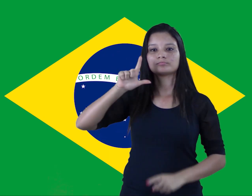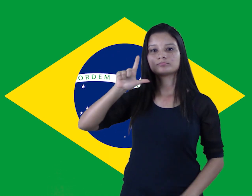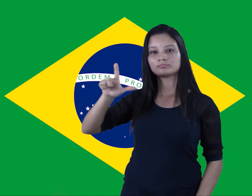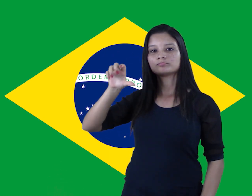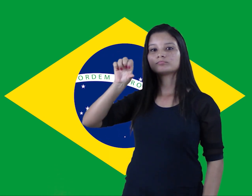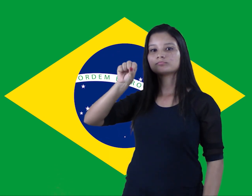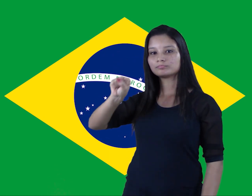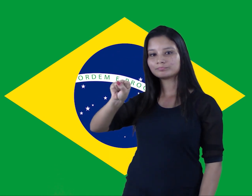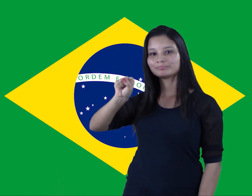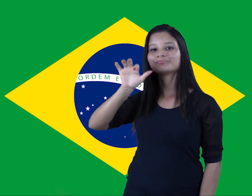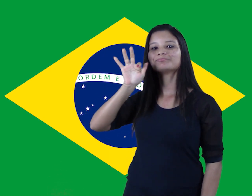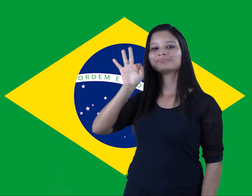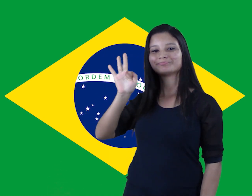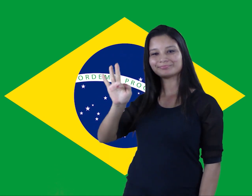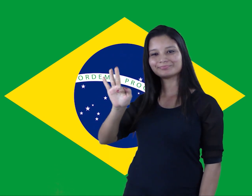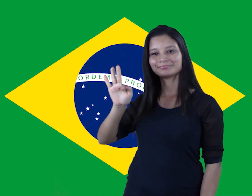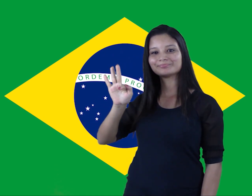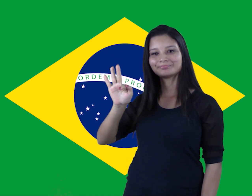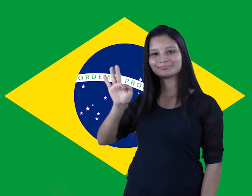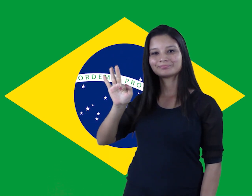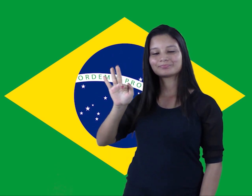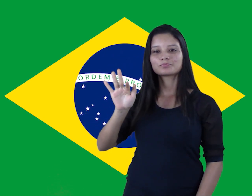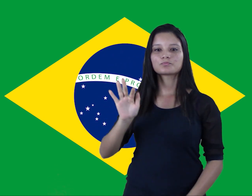da língua de sinais francesa.